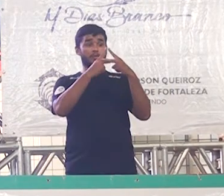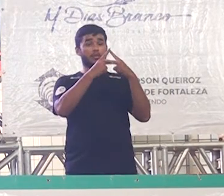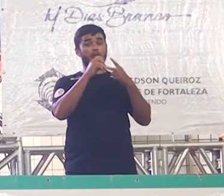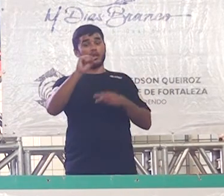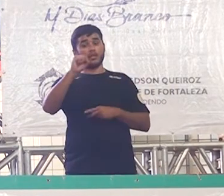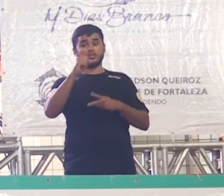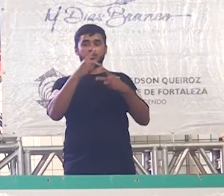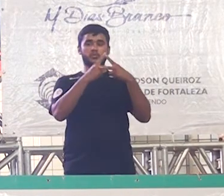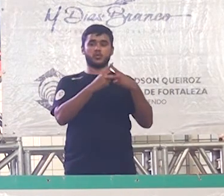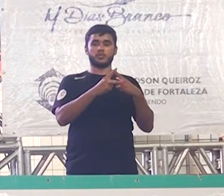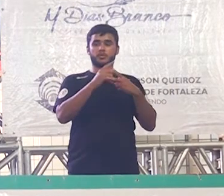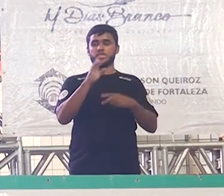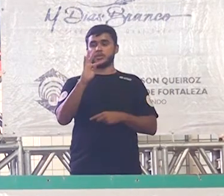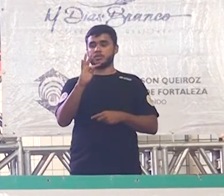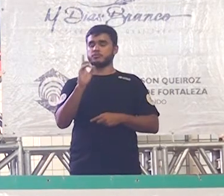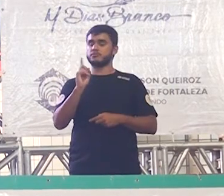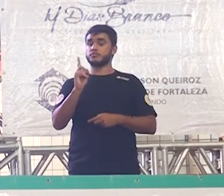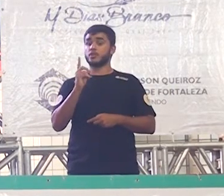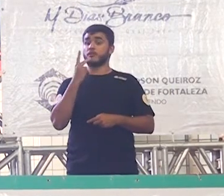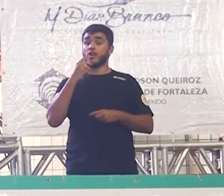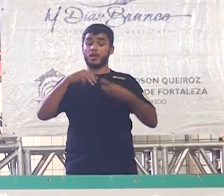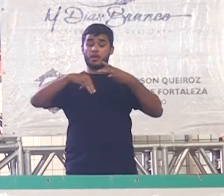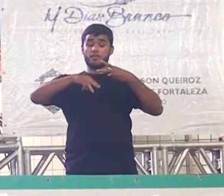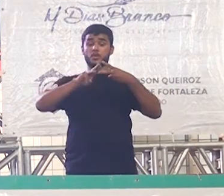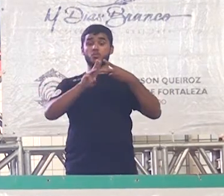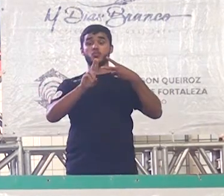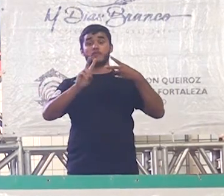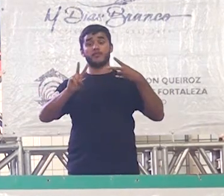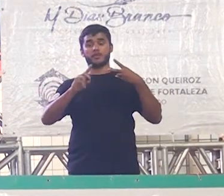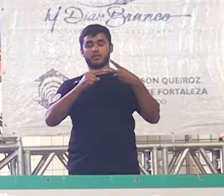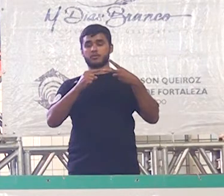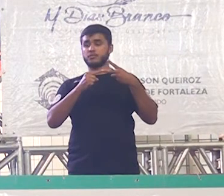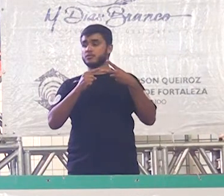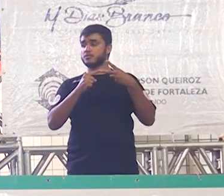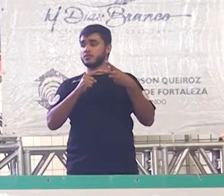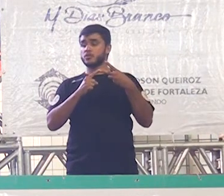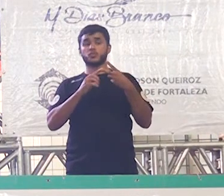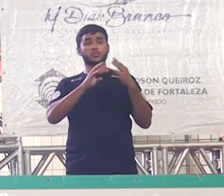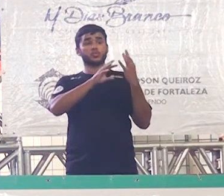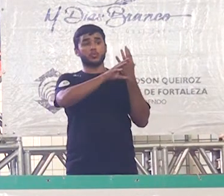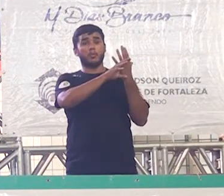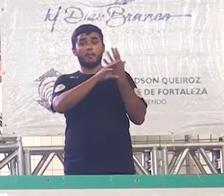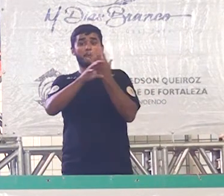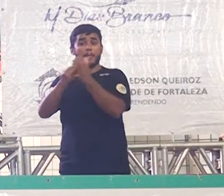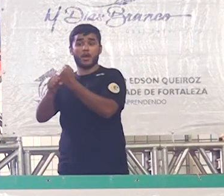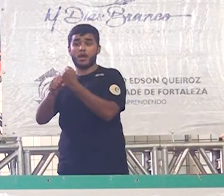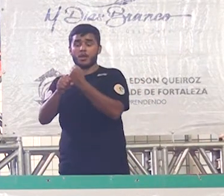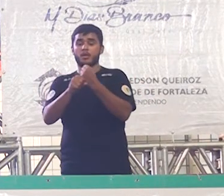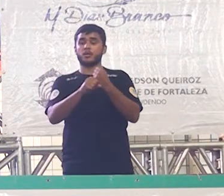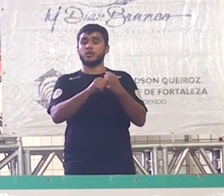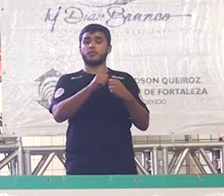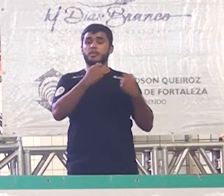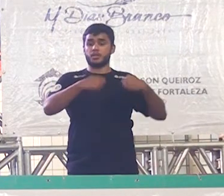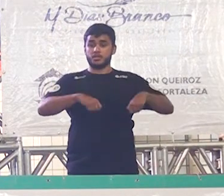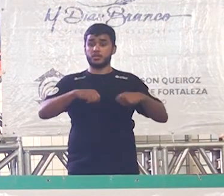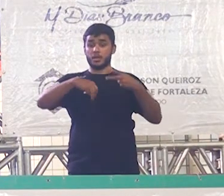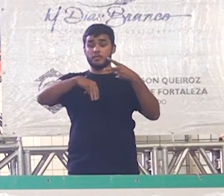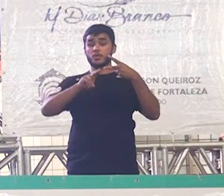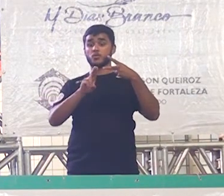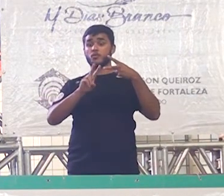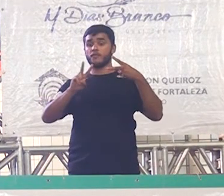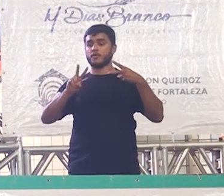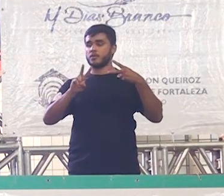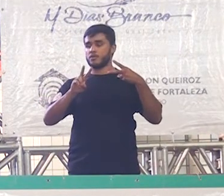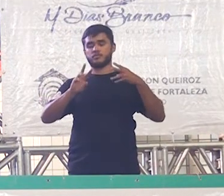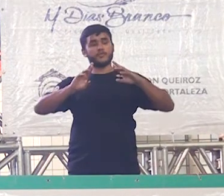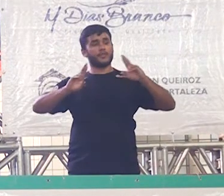E esquece que quando o movimento é variado, a velocidade média é a média das velocidades, né? A média ponderada.